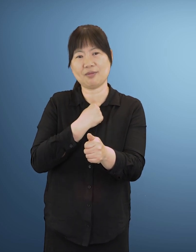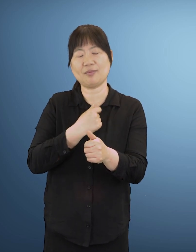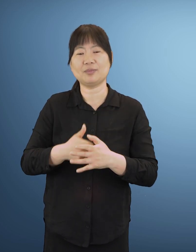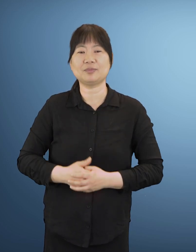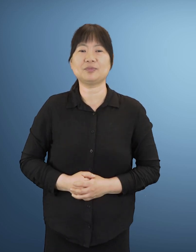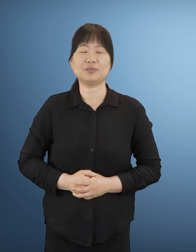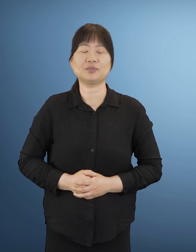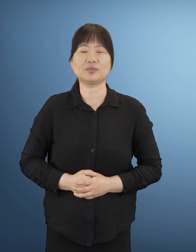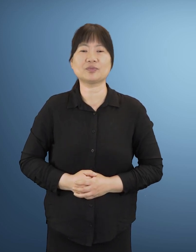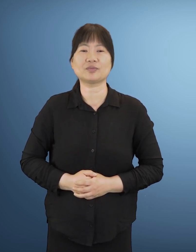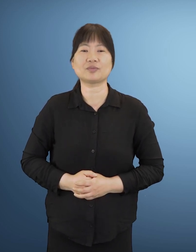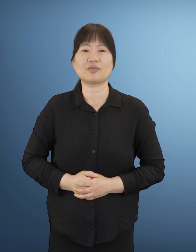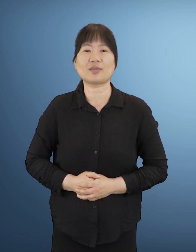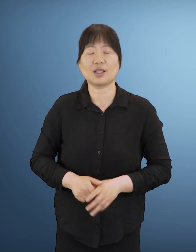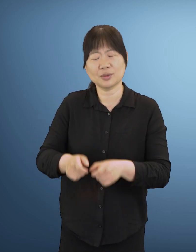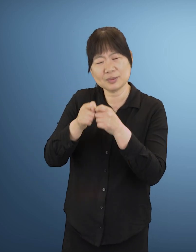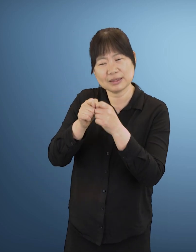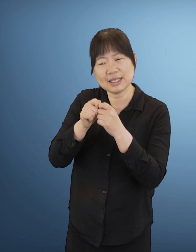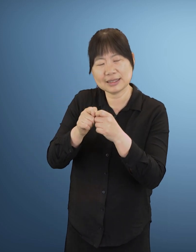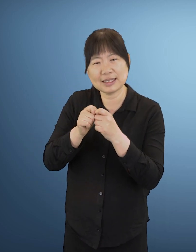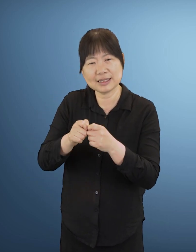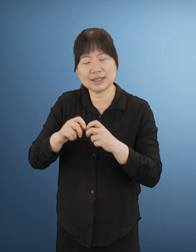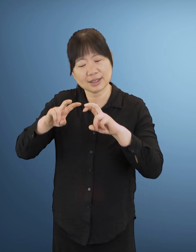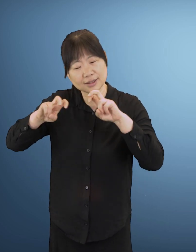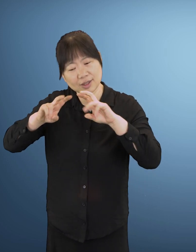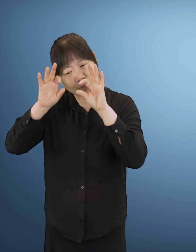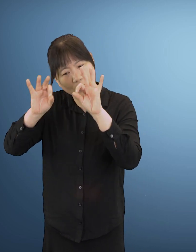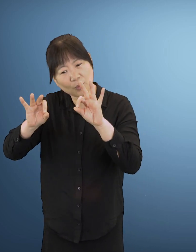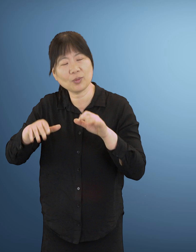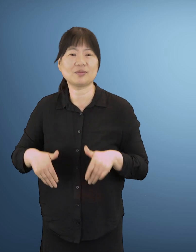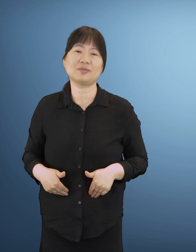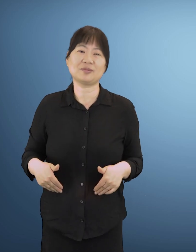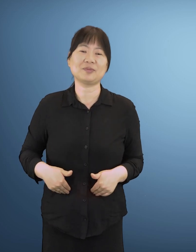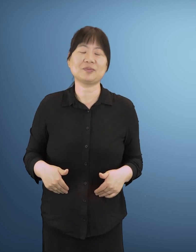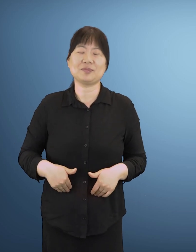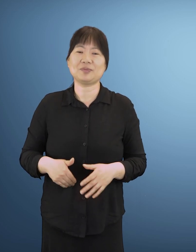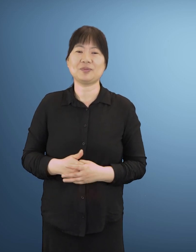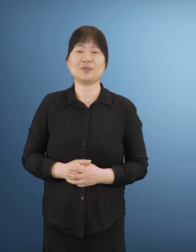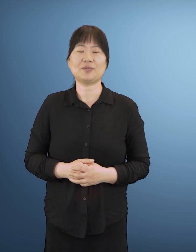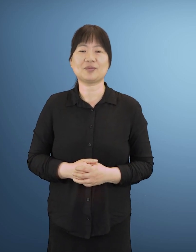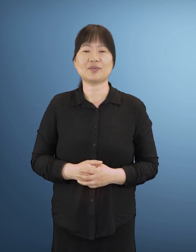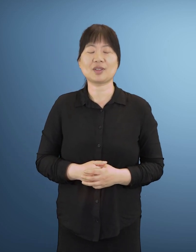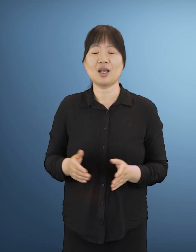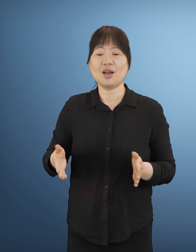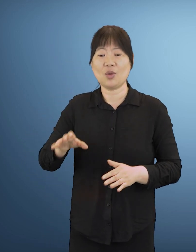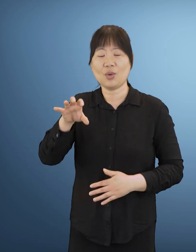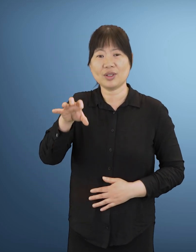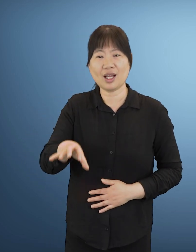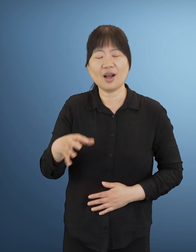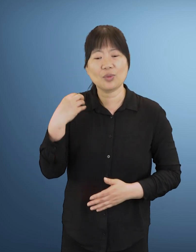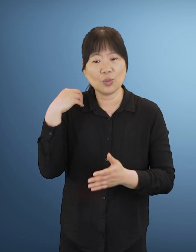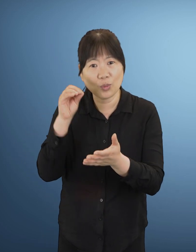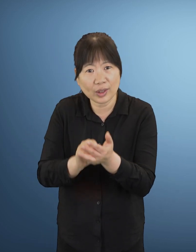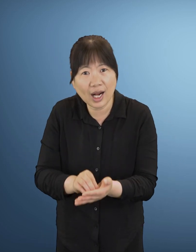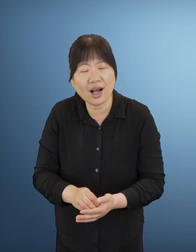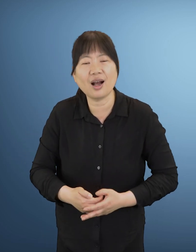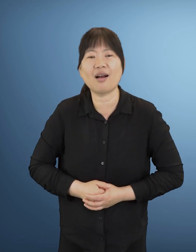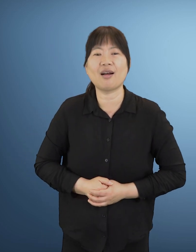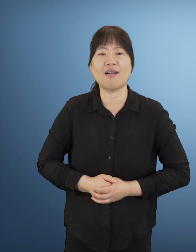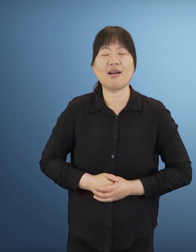자, 이제 그 부분을 조금 자세히 들여다보도록 하겠습니다. 고향으로